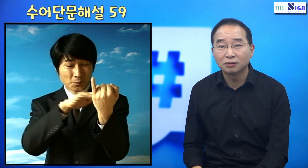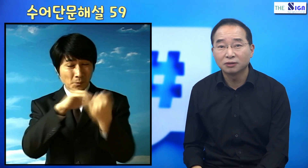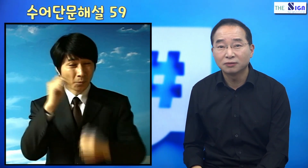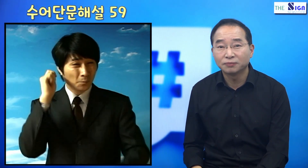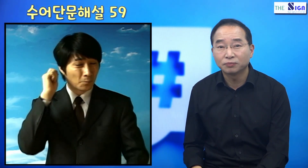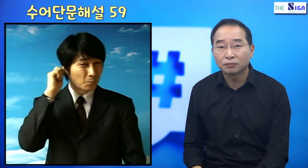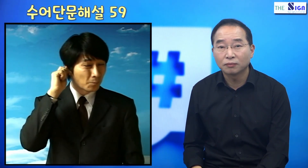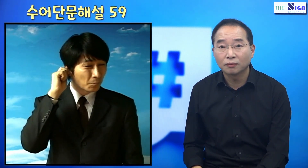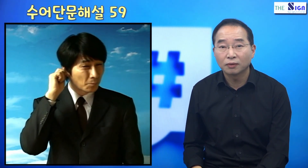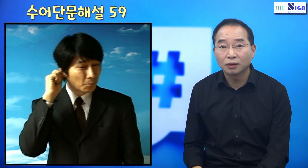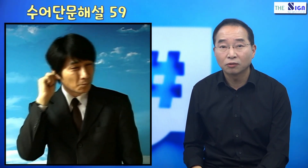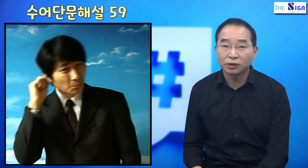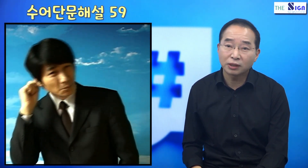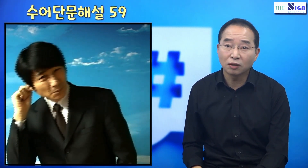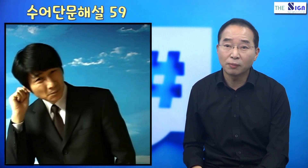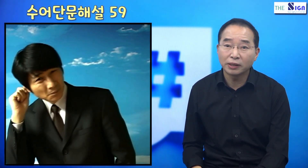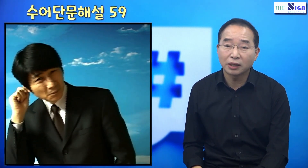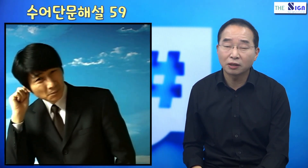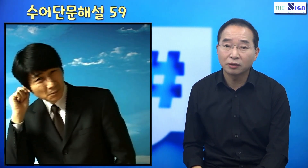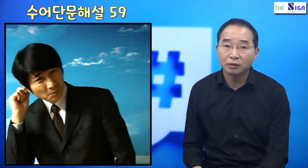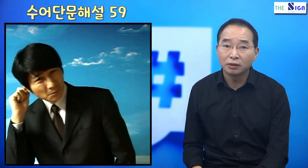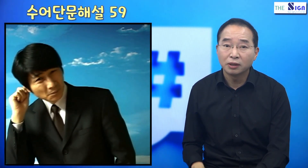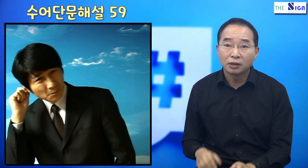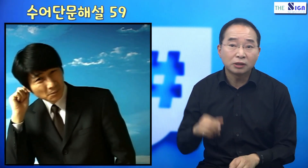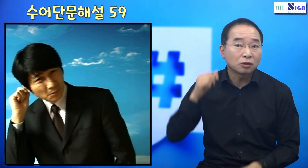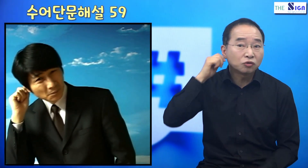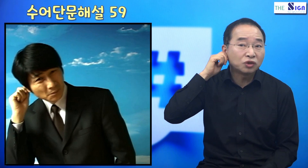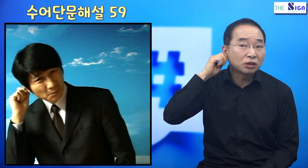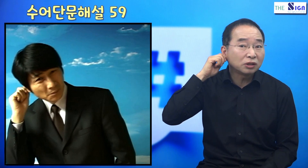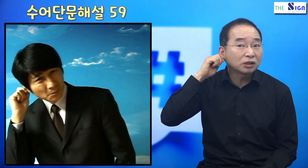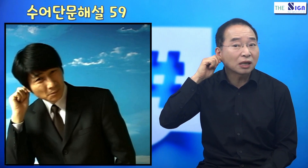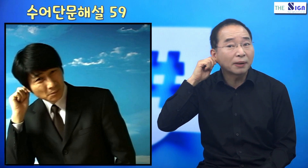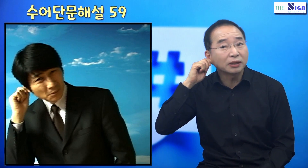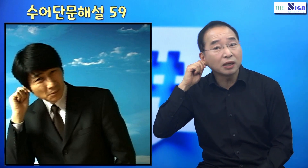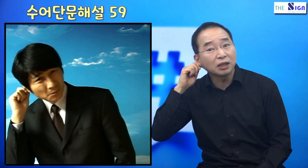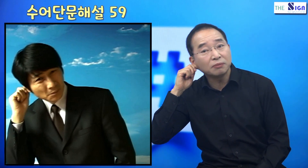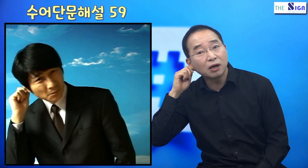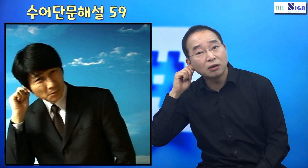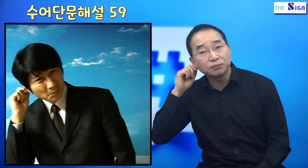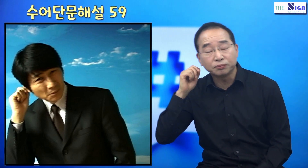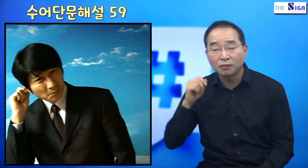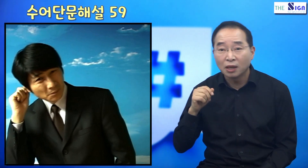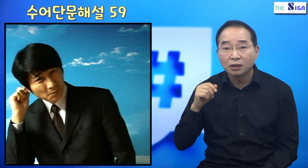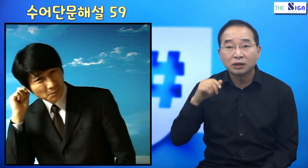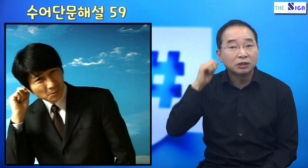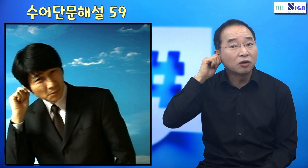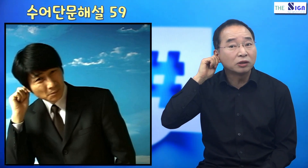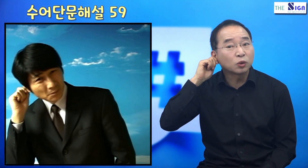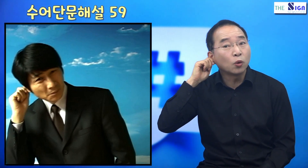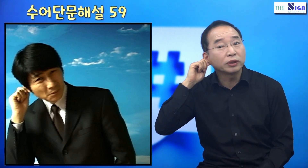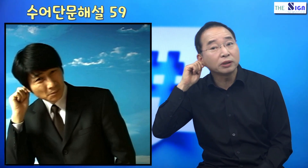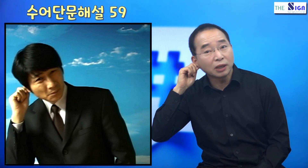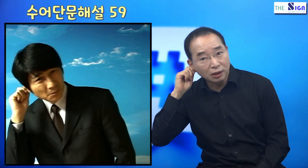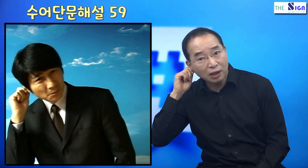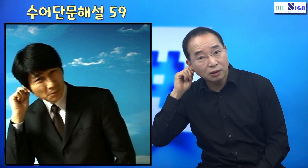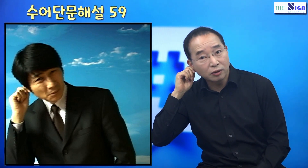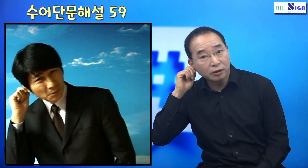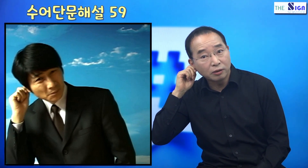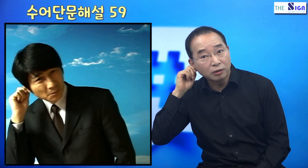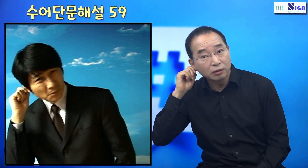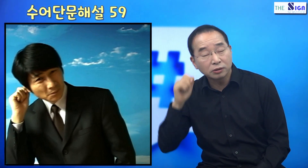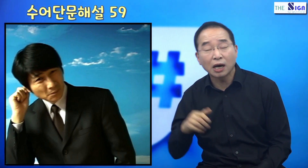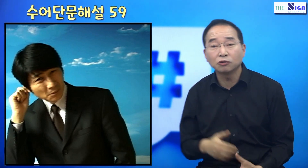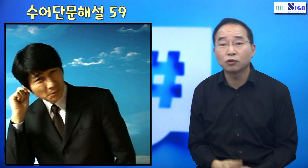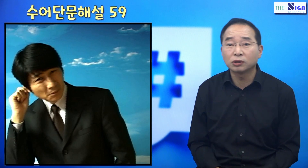하면은 피딱 넘어간다는 거예요. 그래서 귀를 이렇게 잡아 당기면 그거에 솔깃한다라는